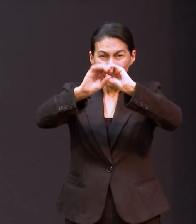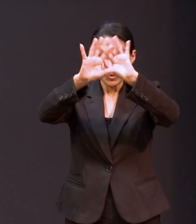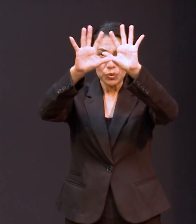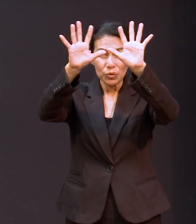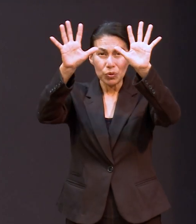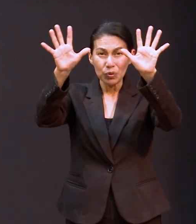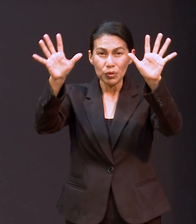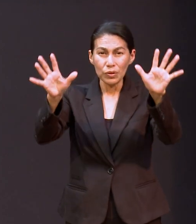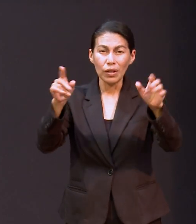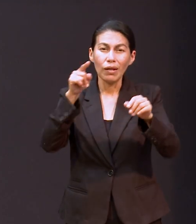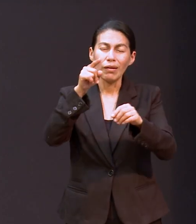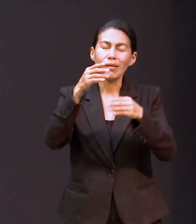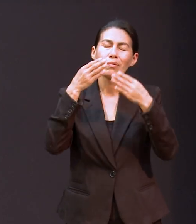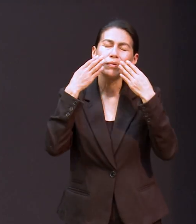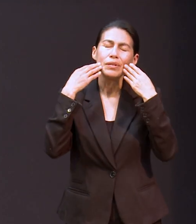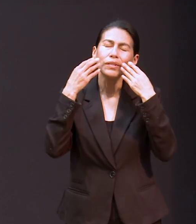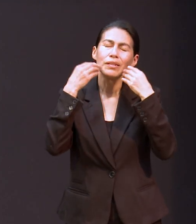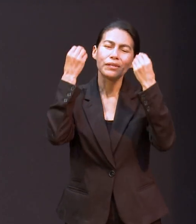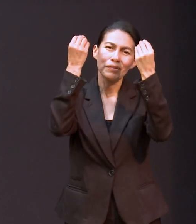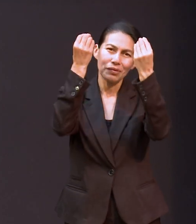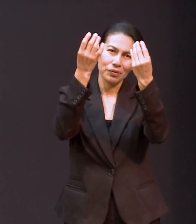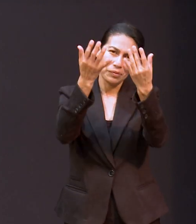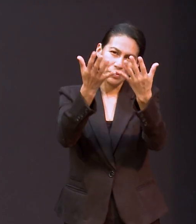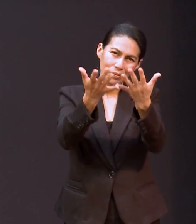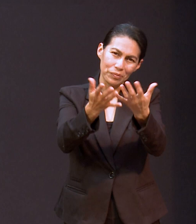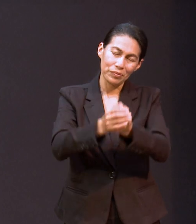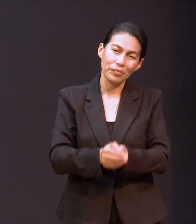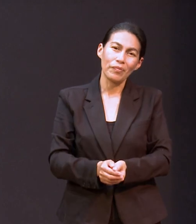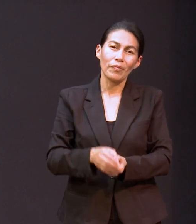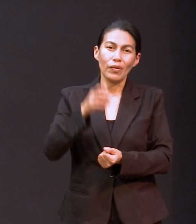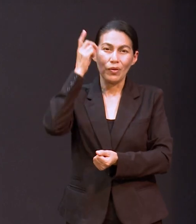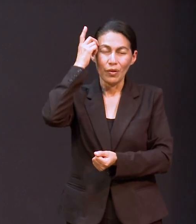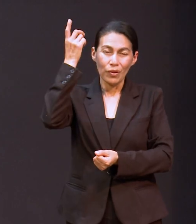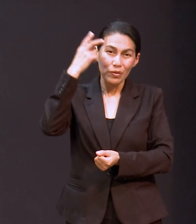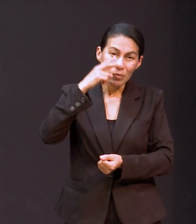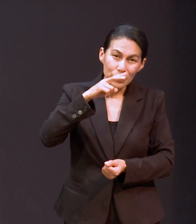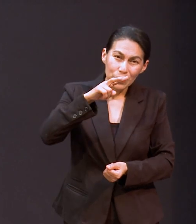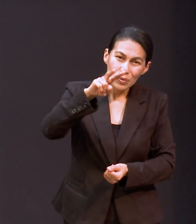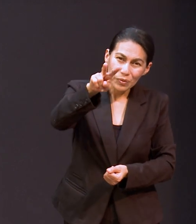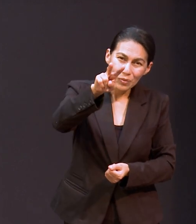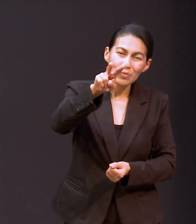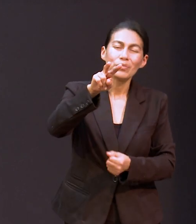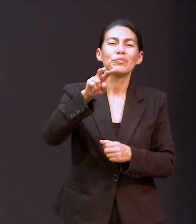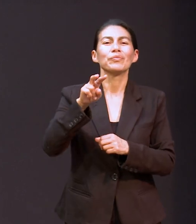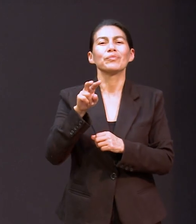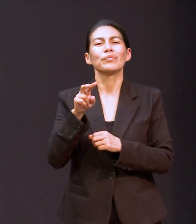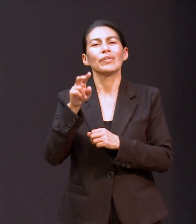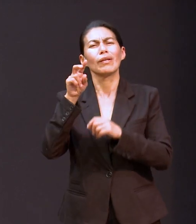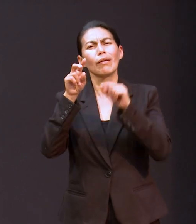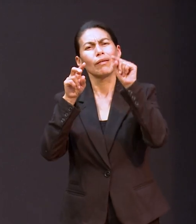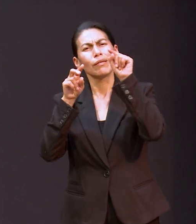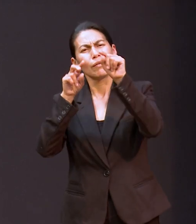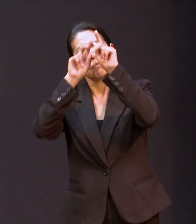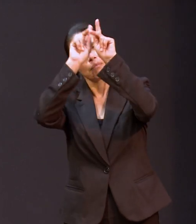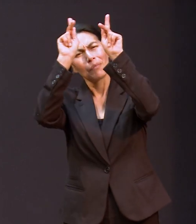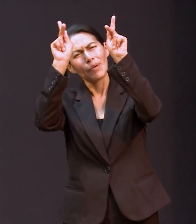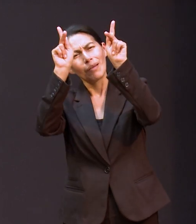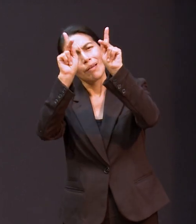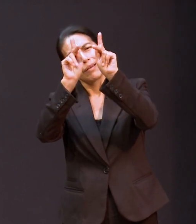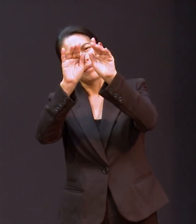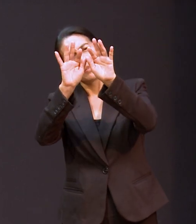su rostro sobre ti y tenga de ti misericordia Dios alce a ti su rostro